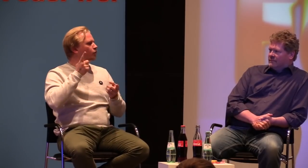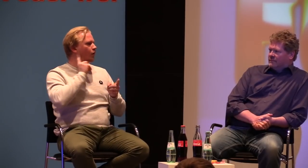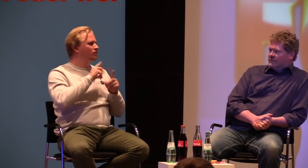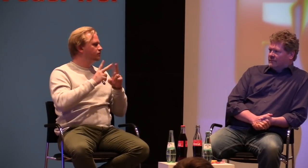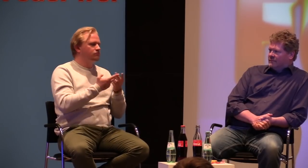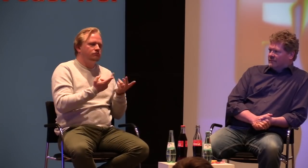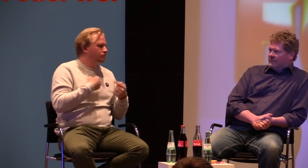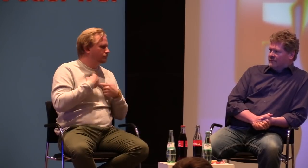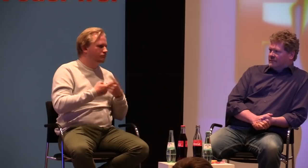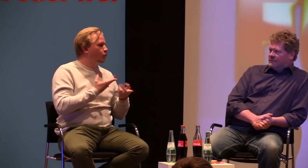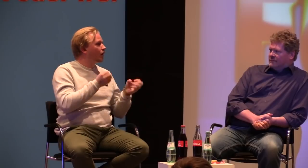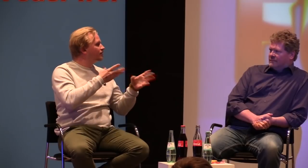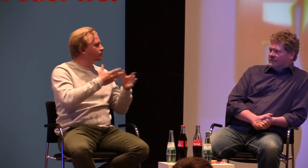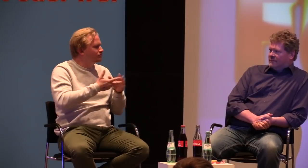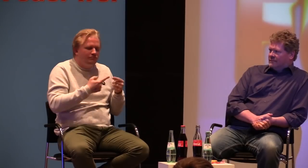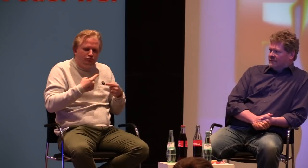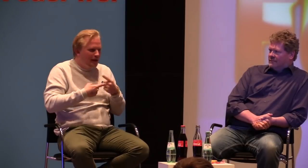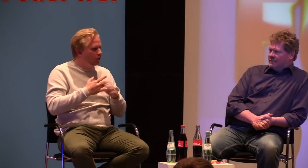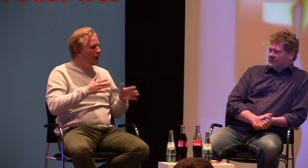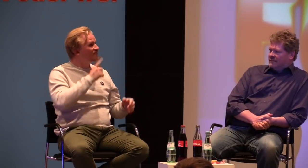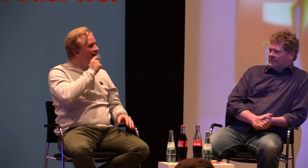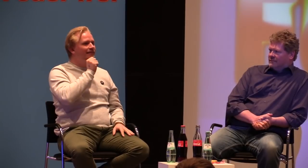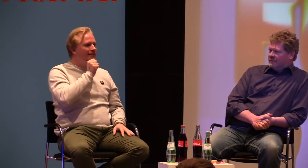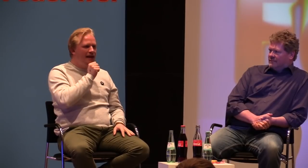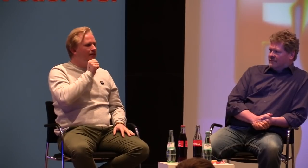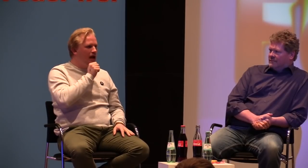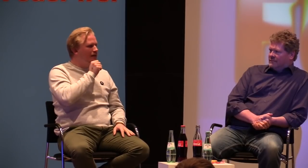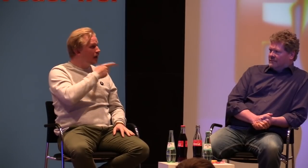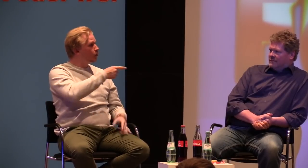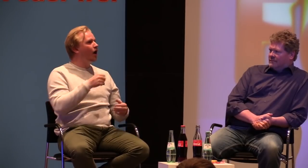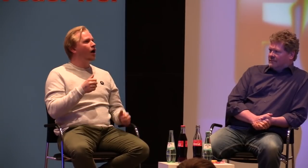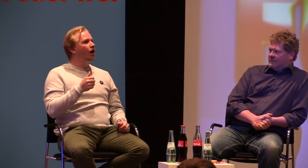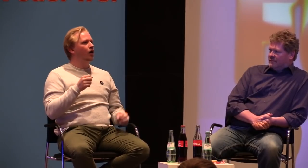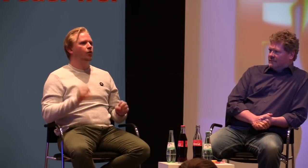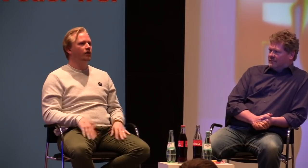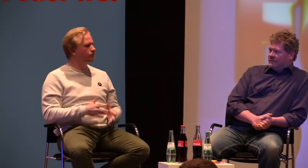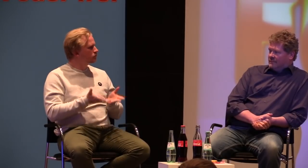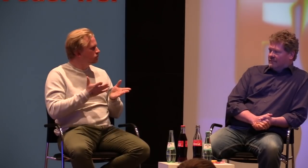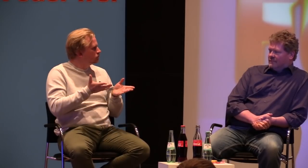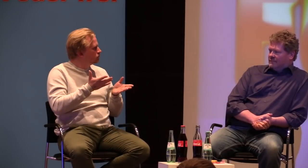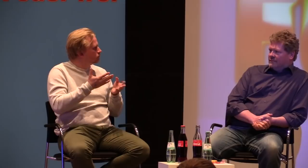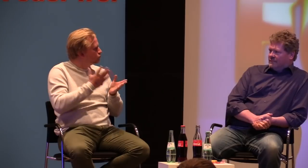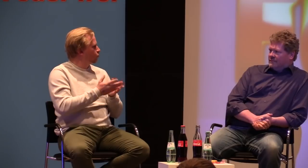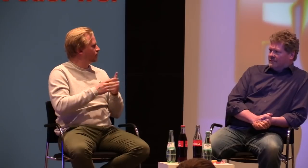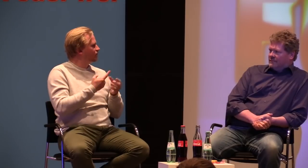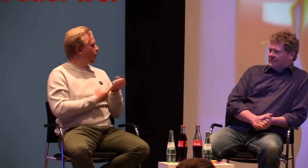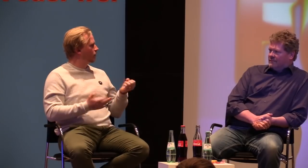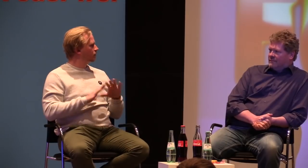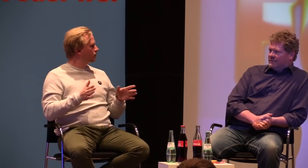du darfst nicht laufen, das ist halt sinnbildlich für diese Freitagsdemo, dass wenn man den Leuten sagt, ihr dürft es nicht, dass sie dann halt irgendwann aufgeben. So ist es ja